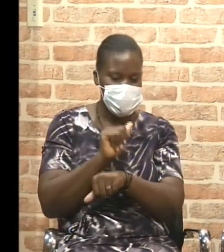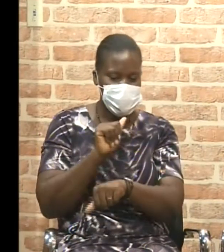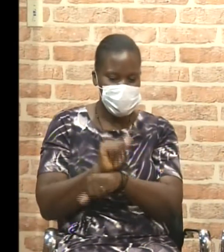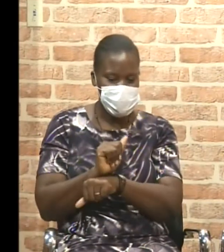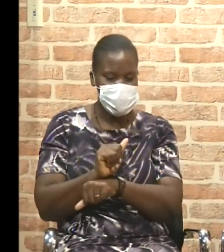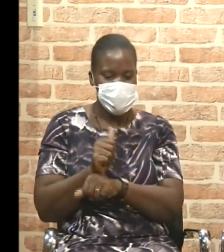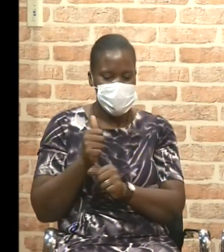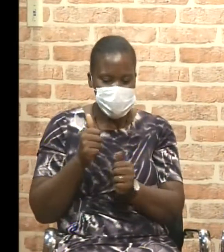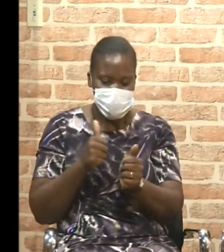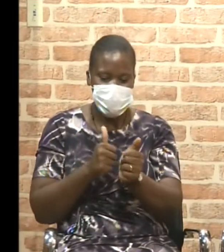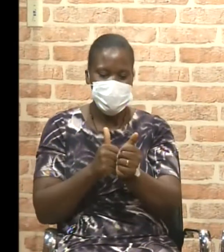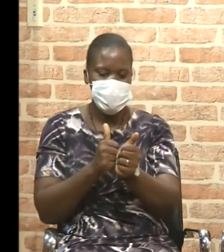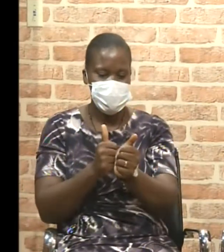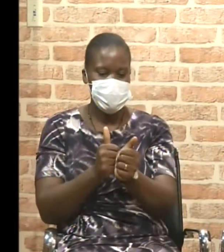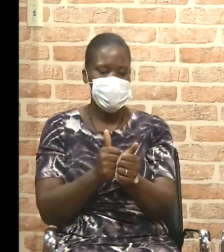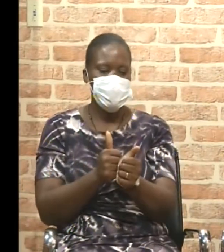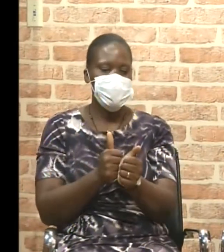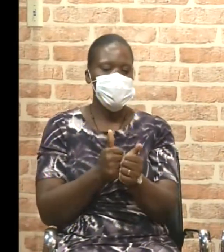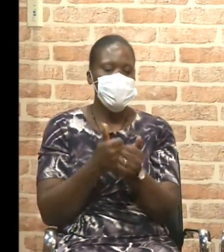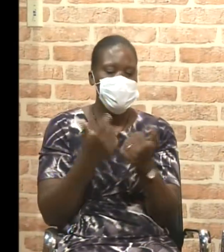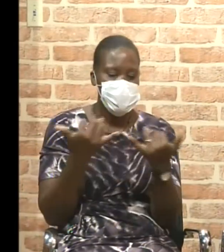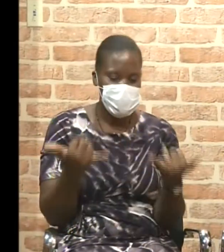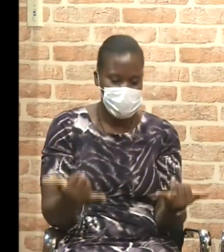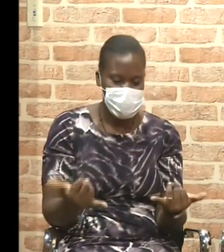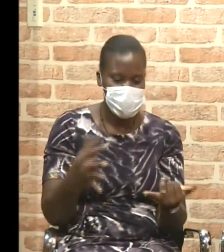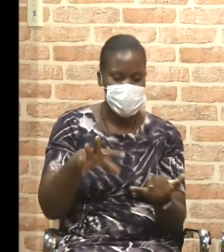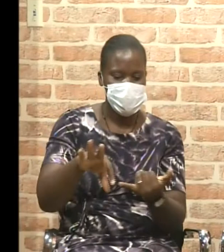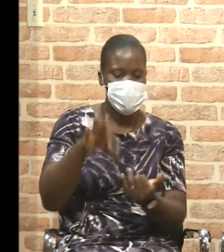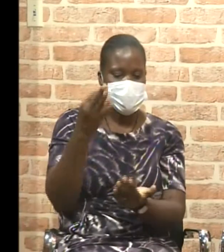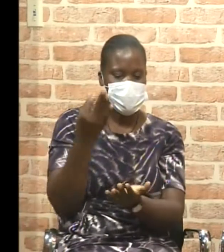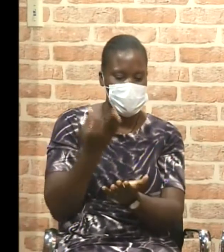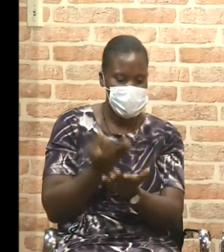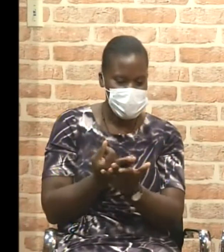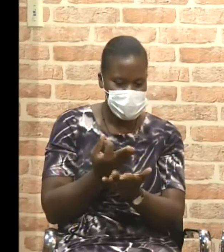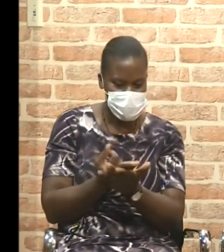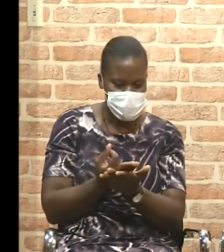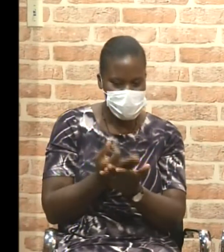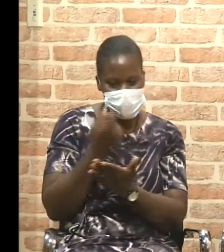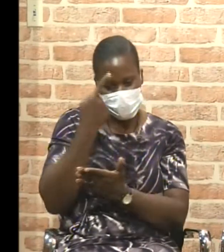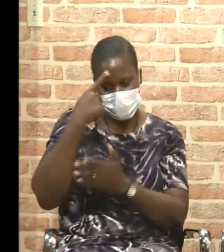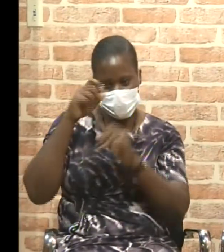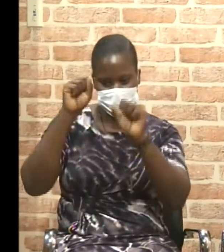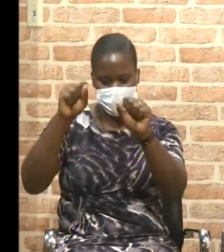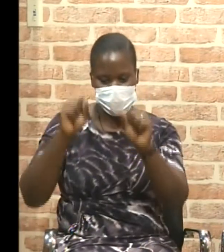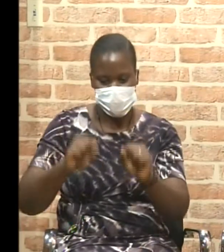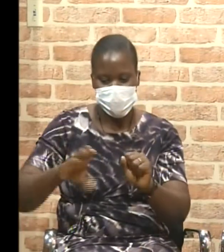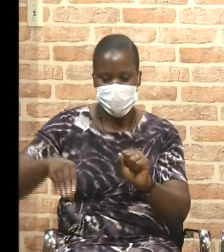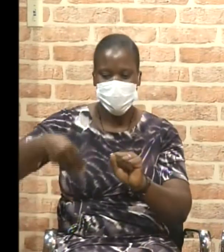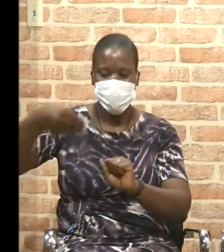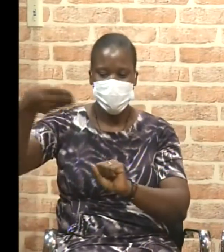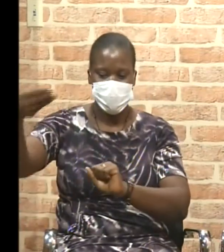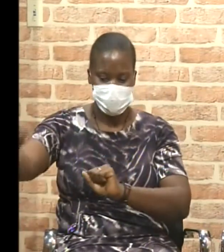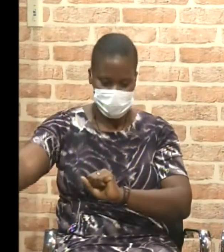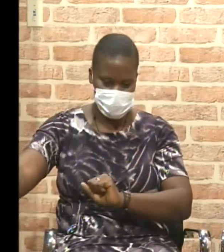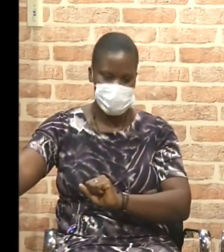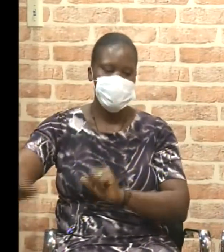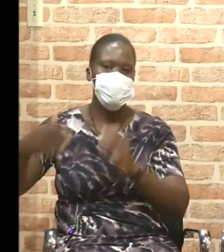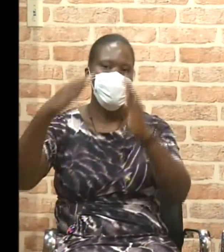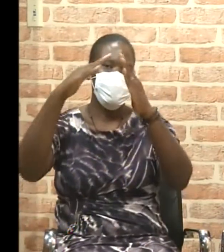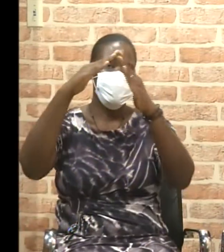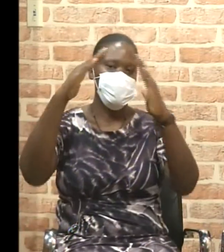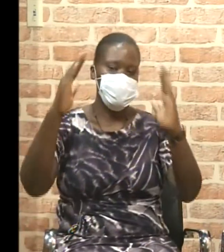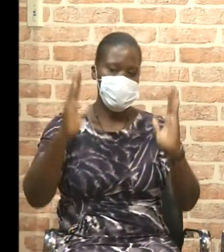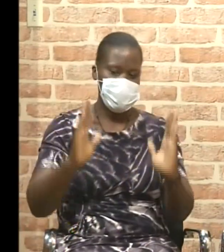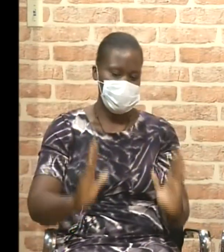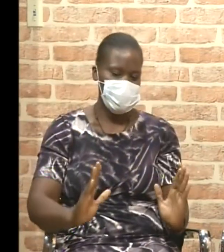qui sont là pour nous capables de joindre et pour mobiliser fonds pour nous relocaliser. Ça peut arriver que le capable prendre